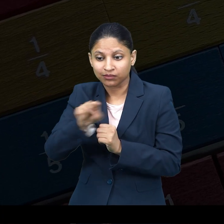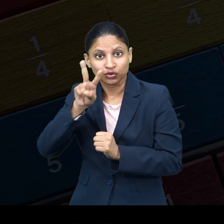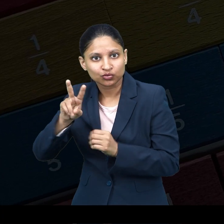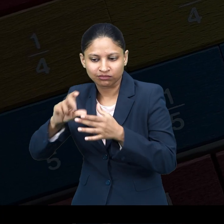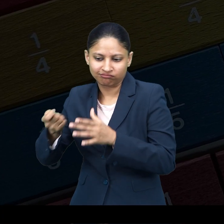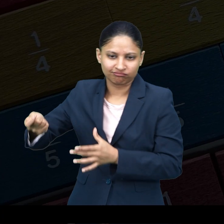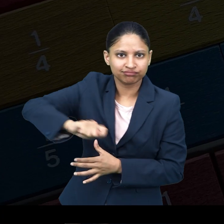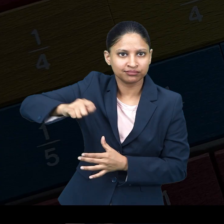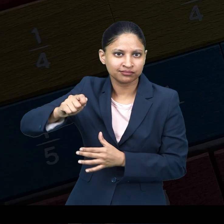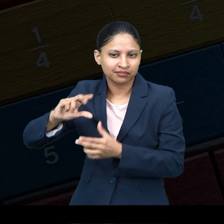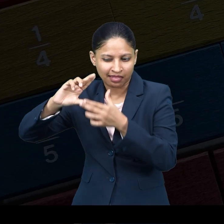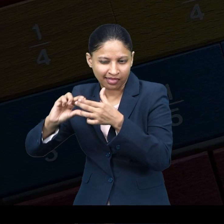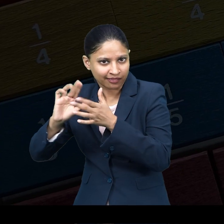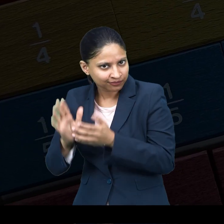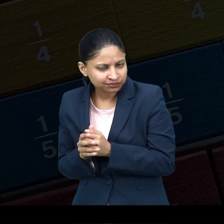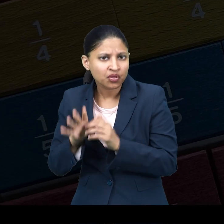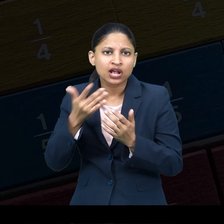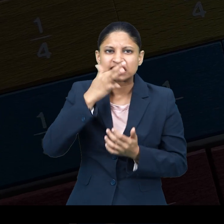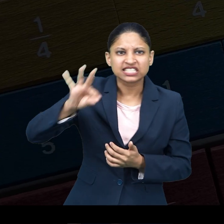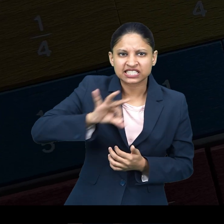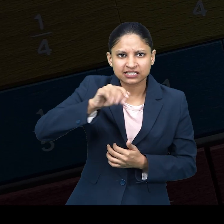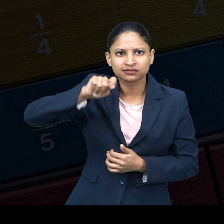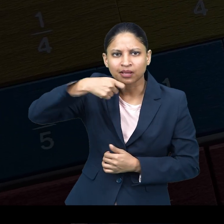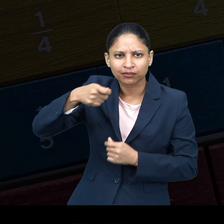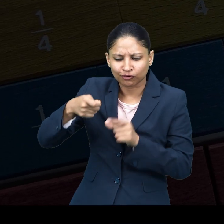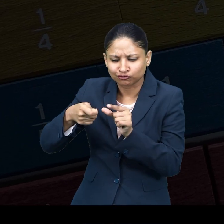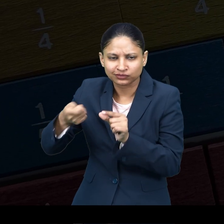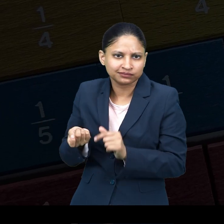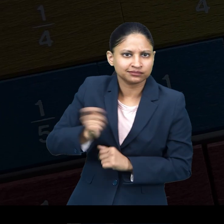1/4 चम्मच नमक, सिलाई में